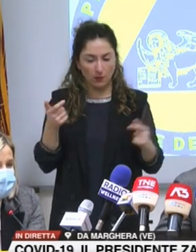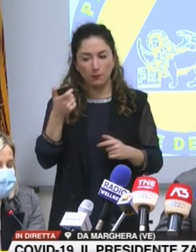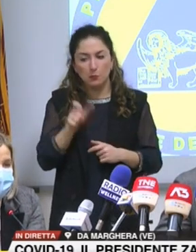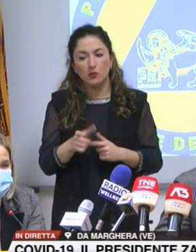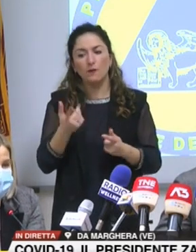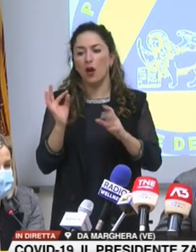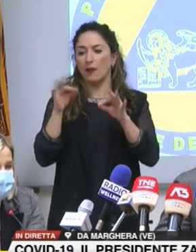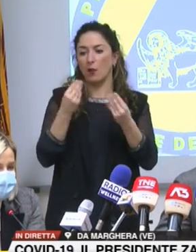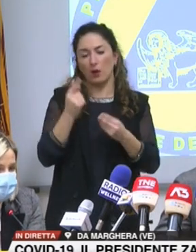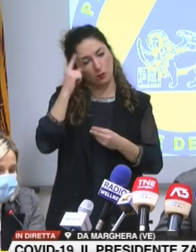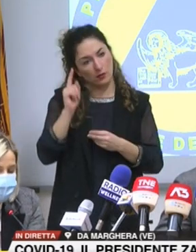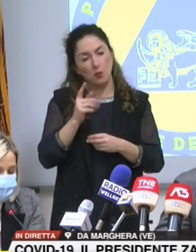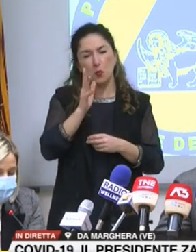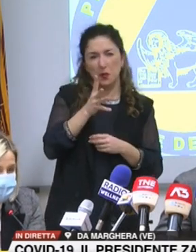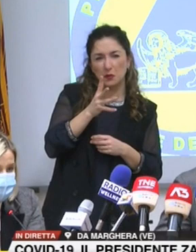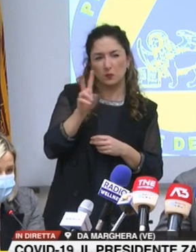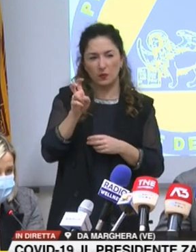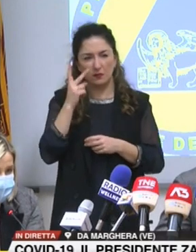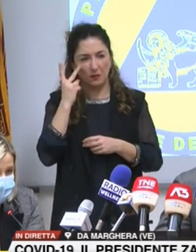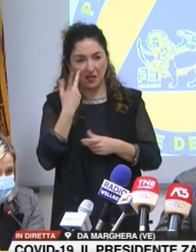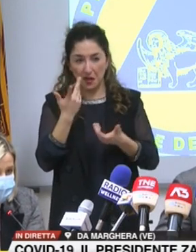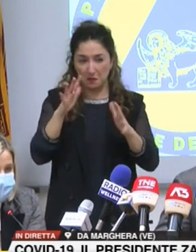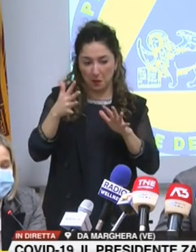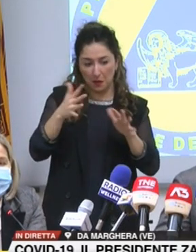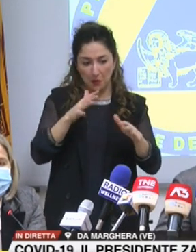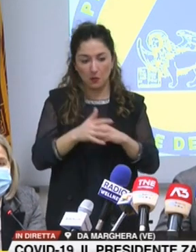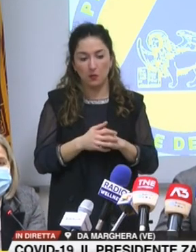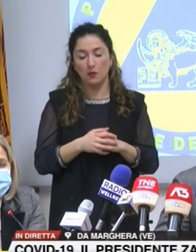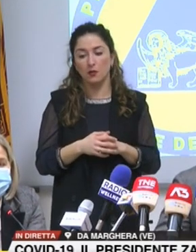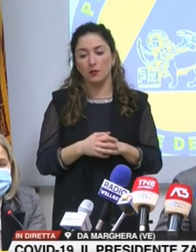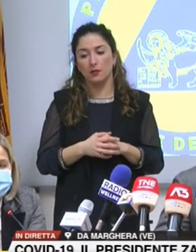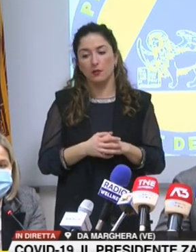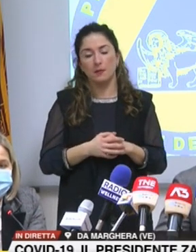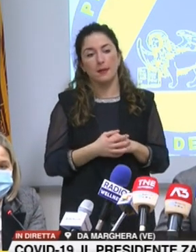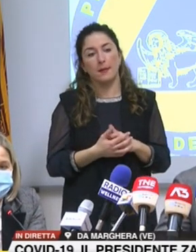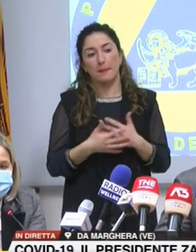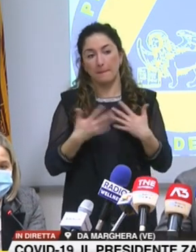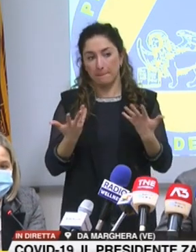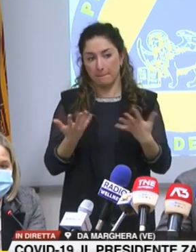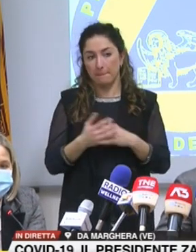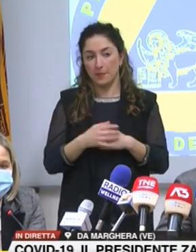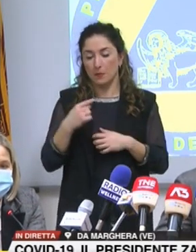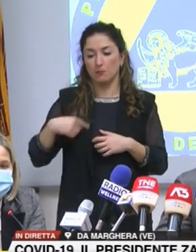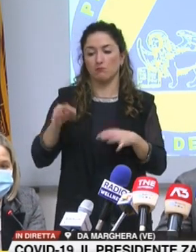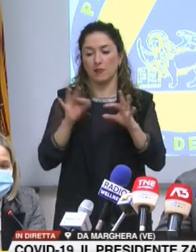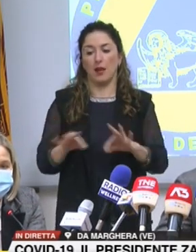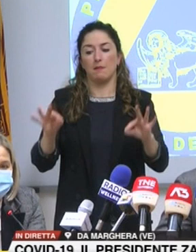ci arriva, dal 15 al 20 febbraio più o meno potrebbe arrivarci. Stiamo preparando però appunto